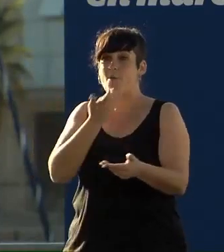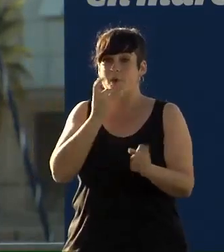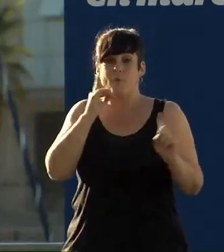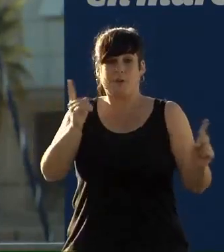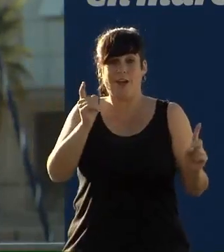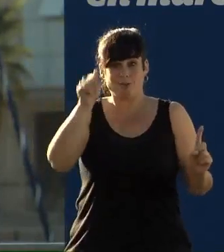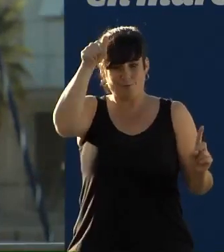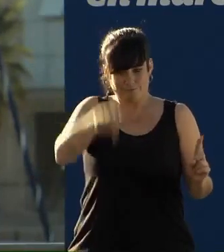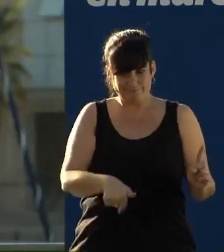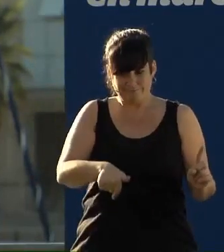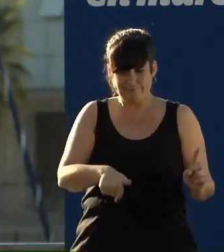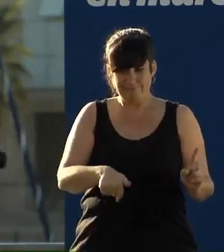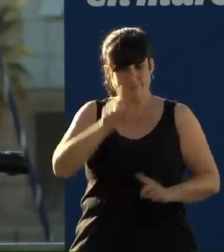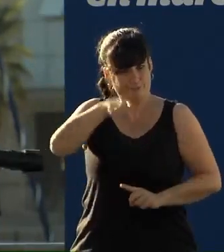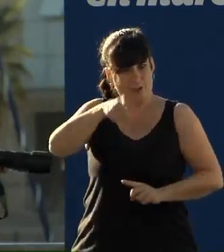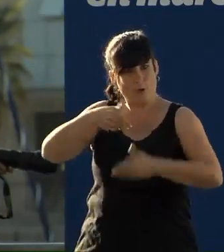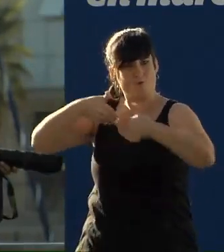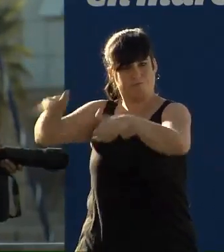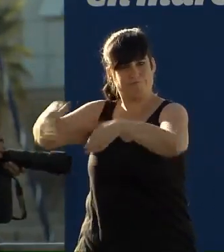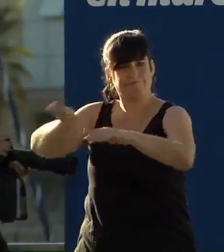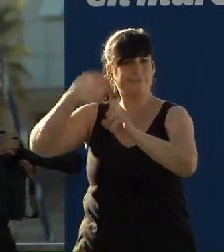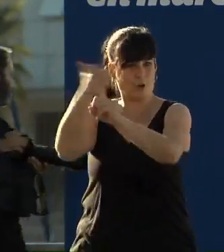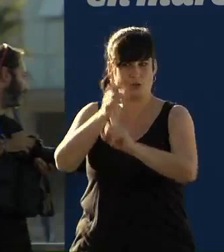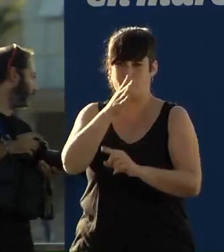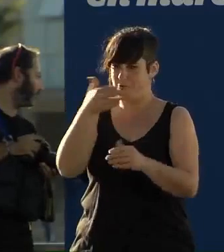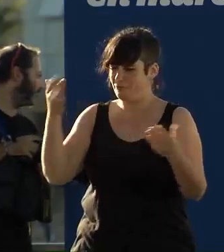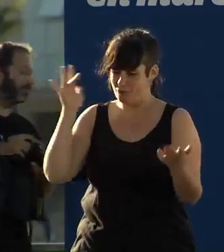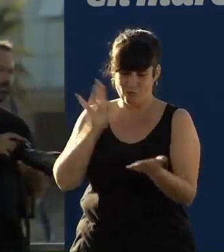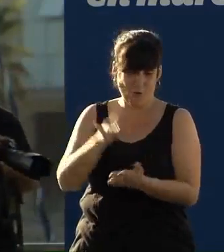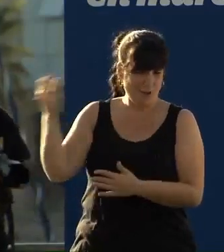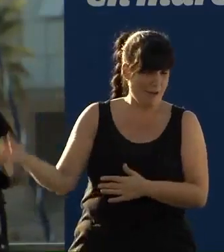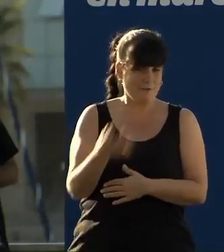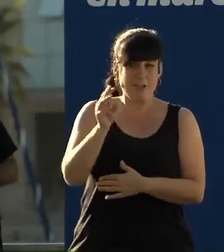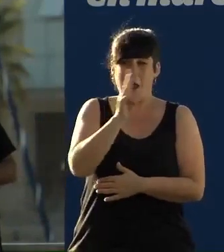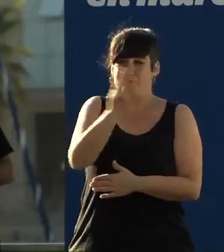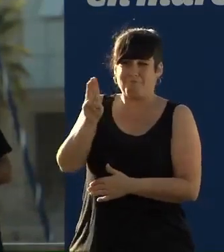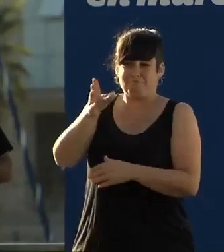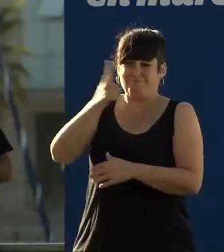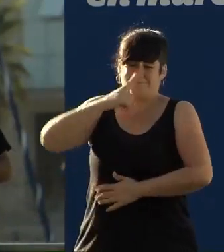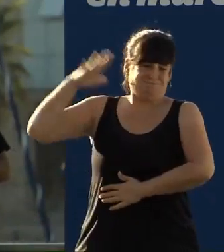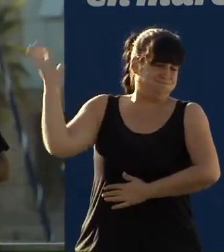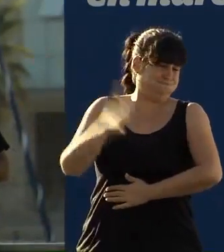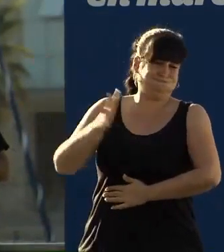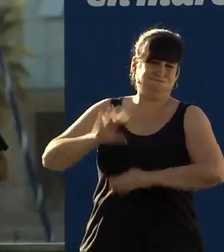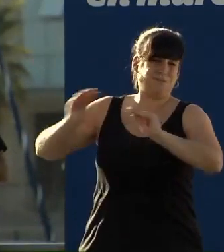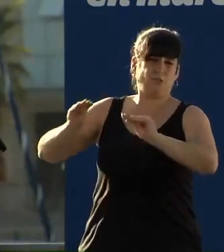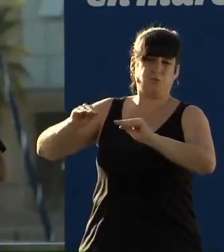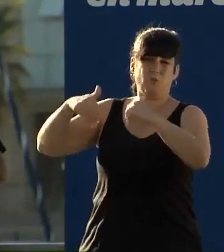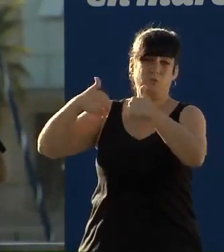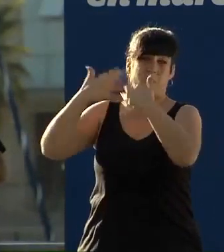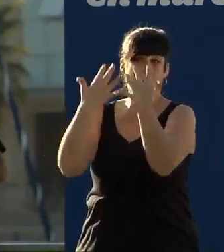e conseguirémolo votar a Núñez de los Peares de San Caetano, votar a peste do partido podre do Parlamento da súa